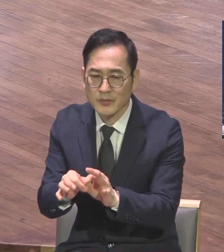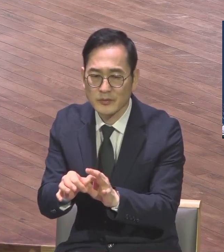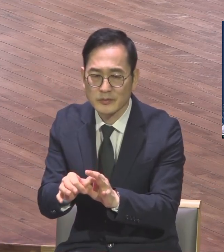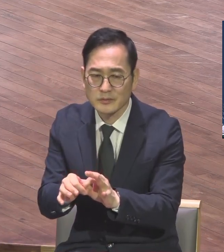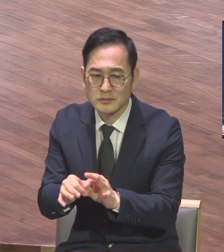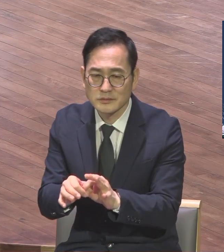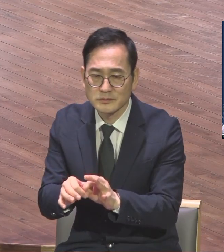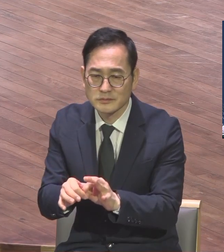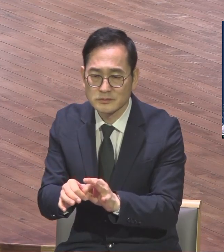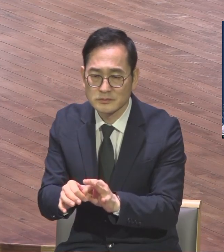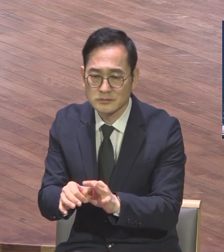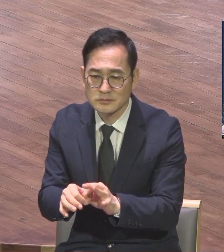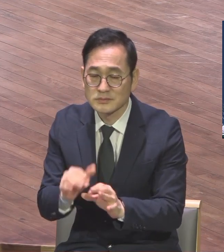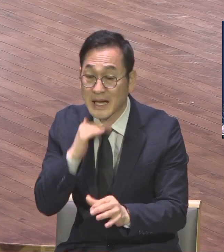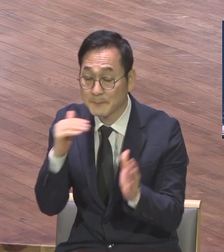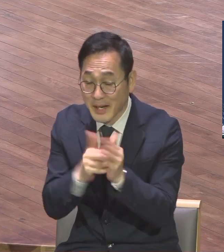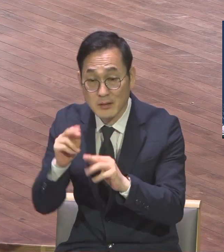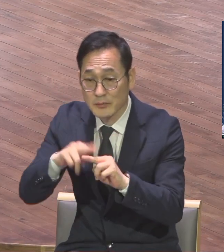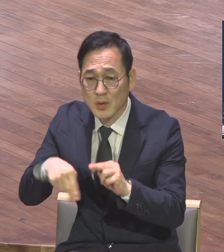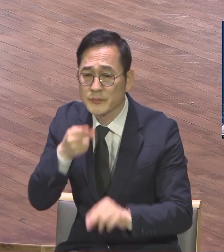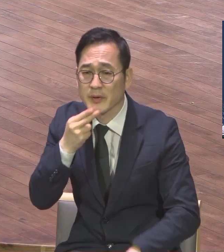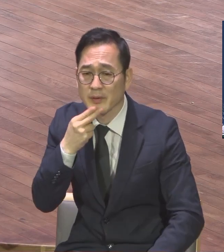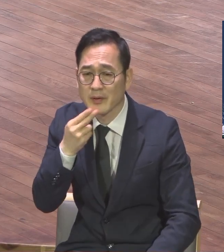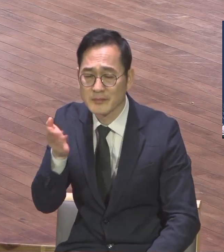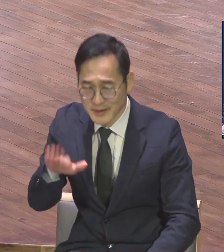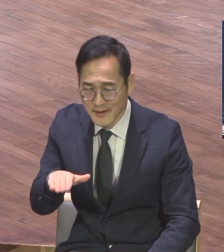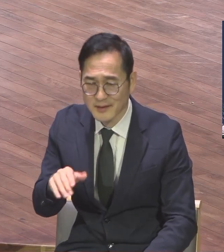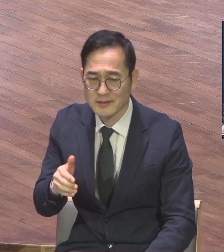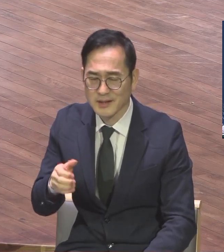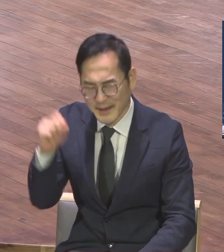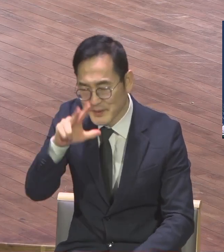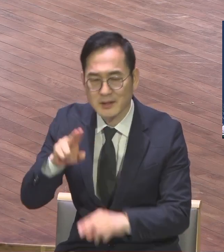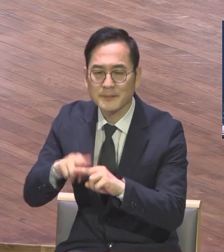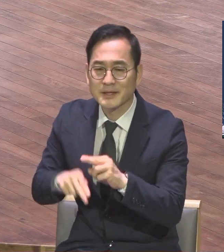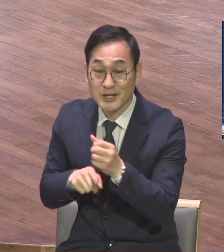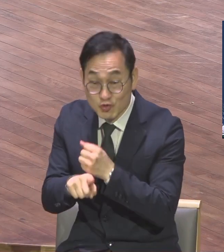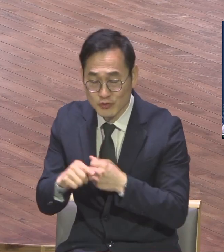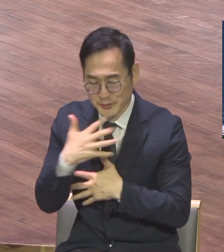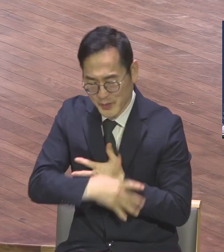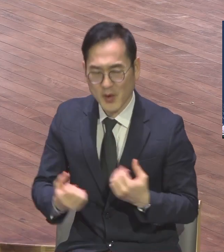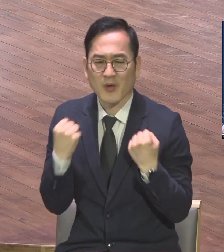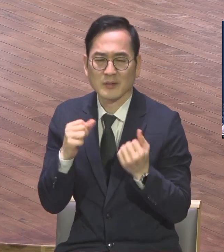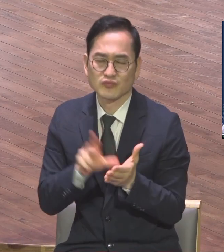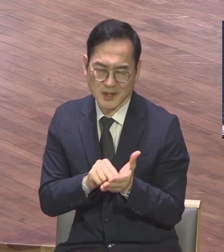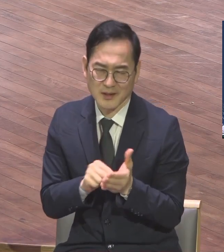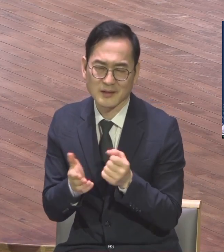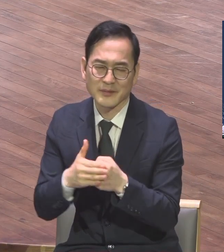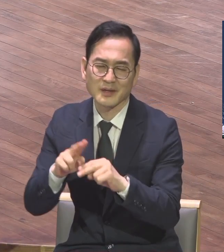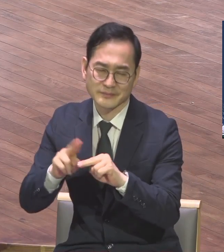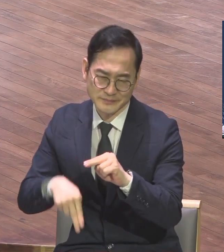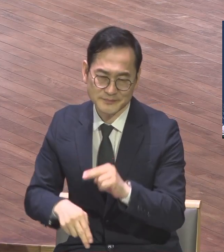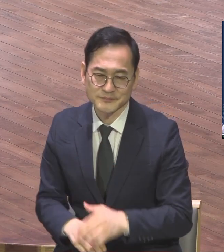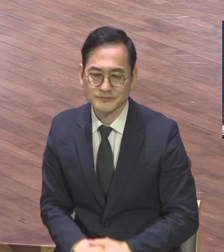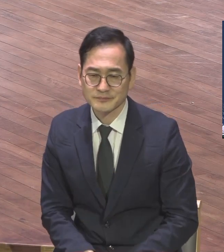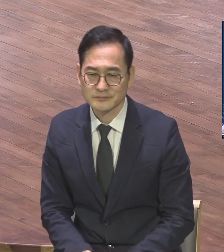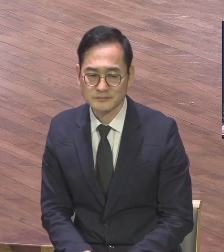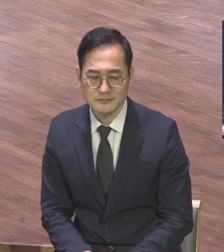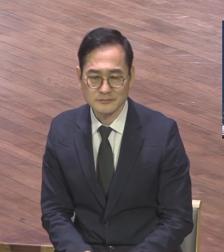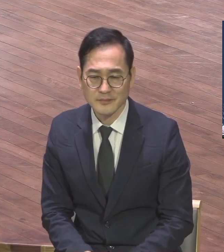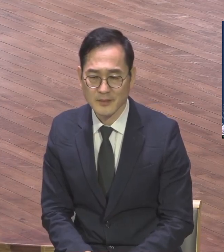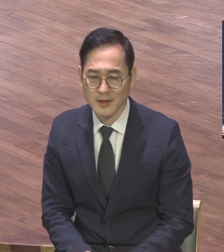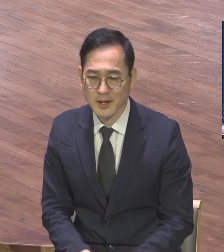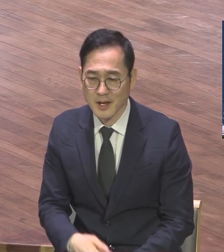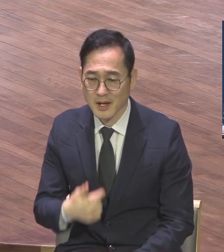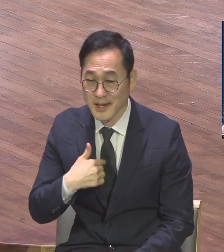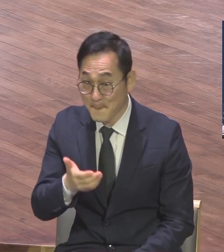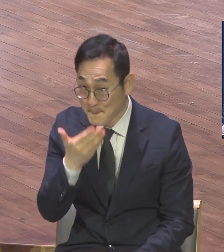것도 사실 이런 건강 문제가 가장 큰 원인이었습니다. 여러분 할 수만 있다고